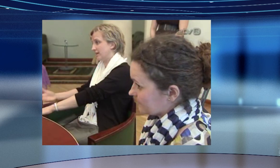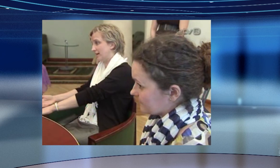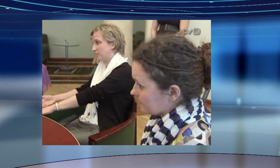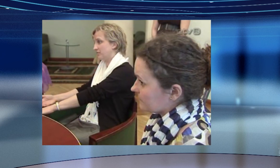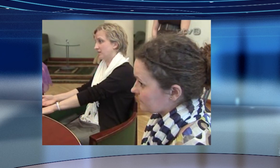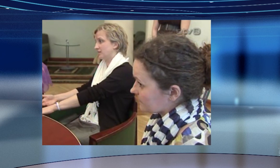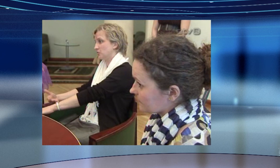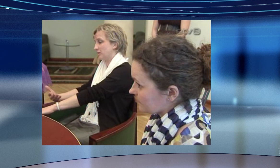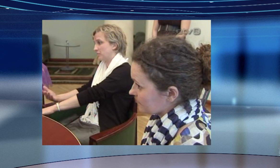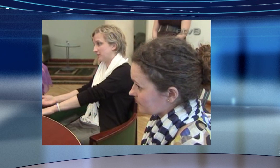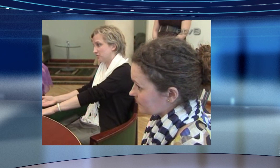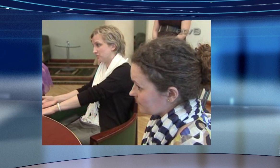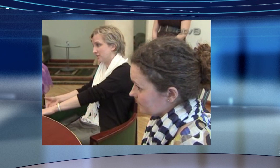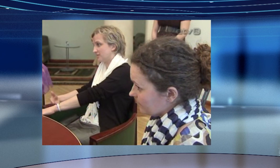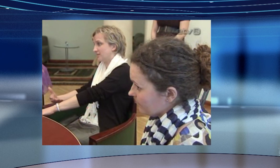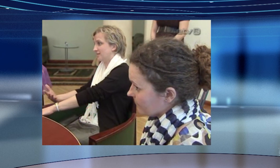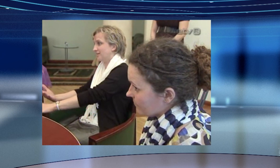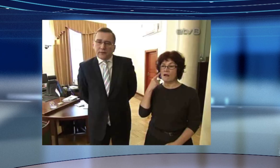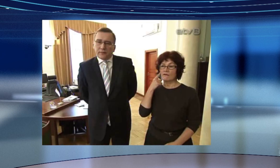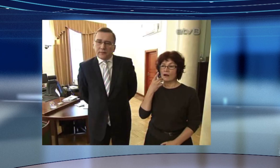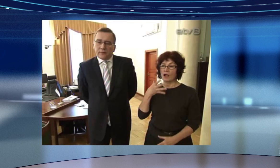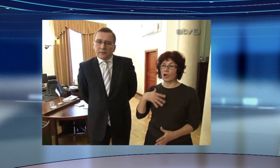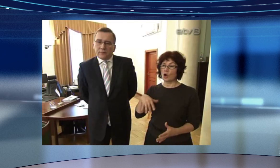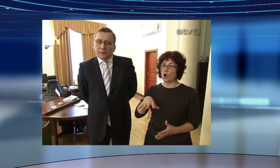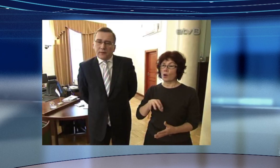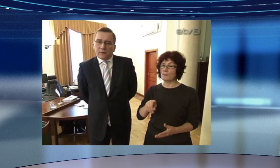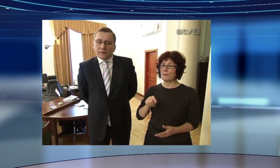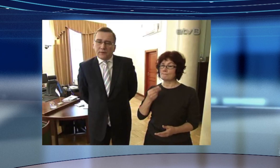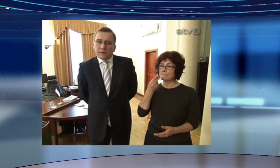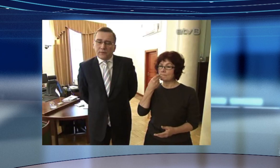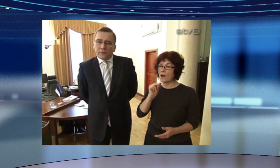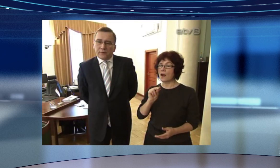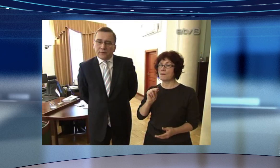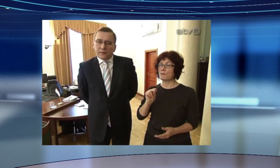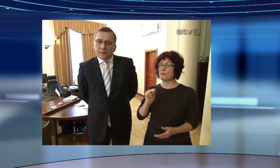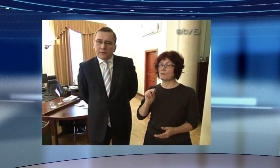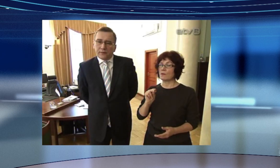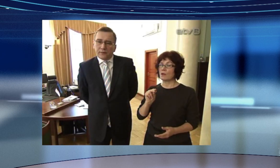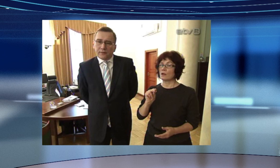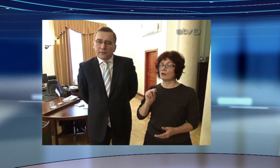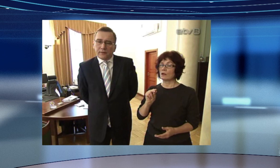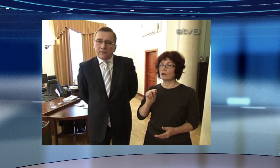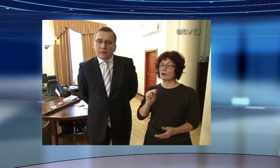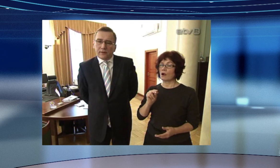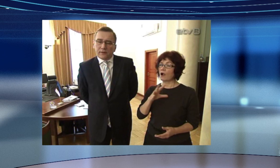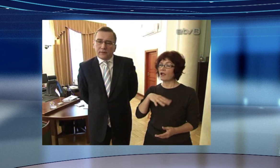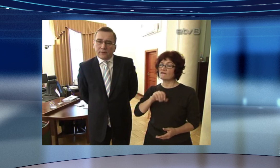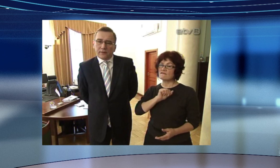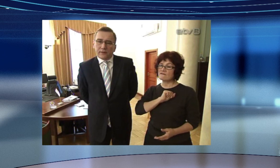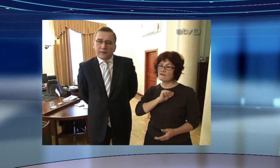Meie läheme võõrkeeles lugema mingisuguseid. Kõige parem oleks nii, kui kõik vajalik oleks ikkagi